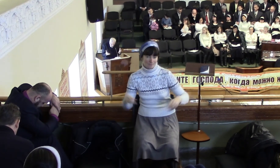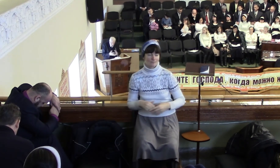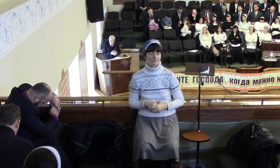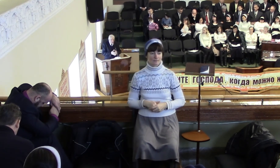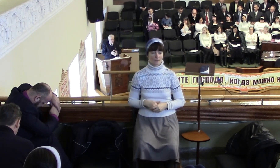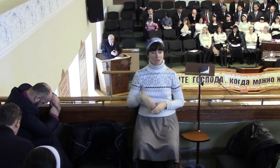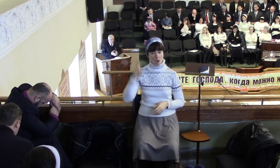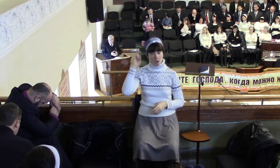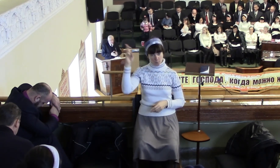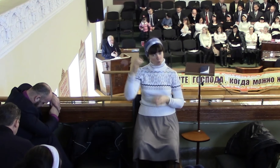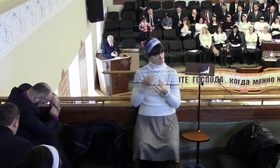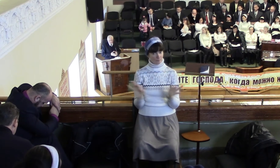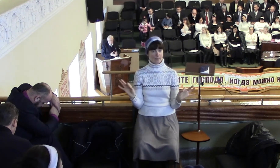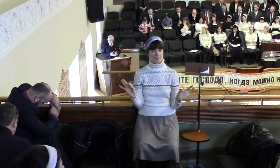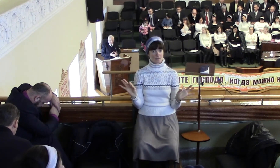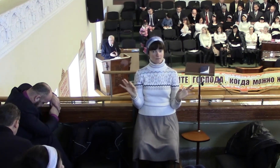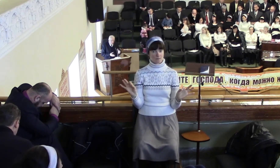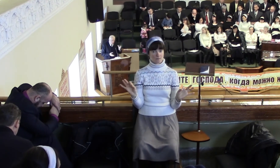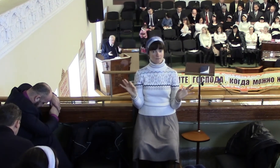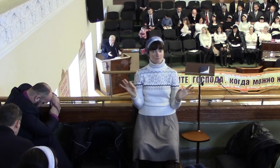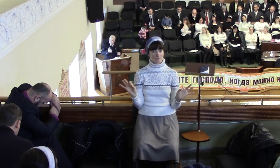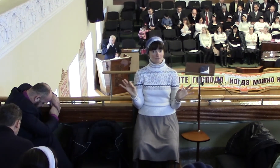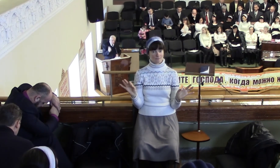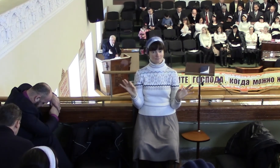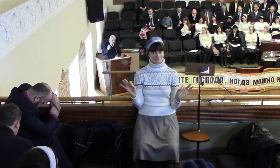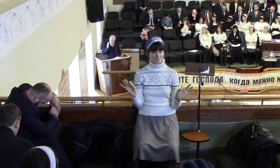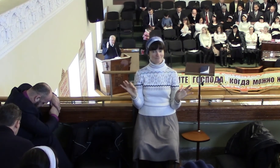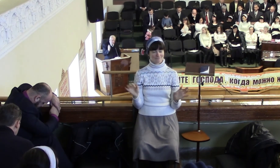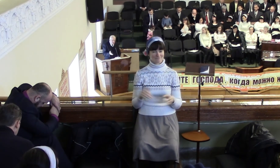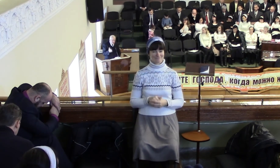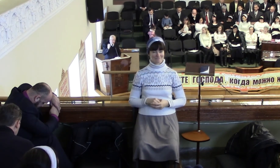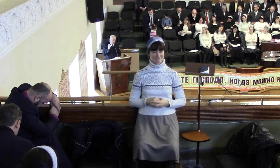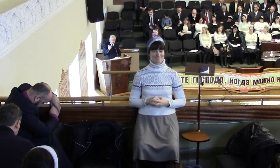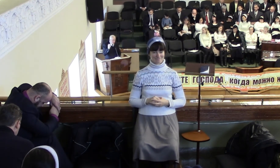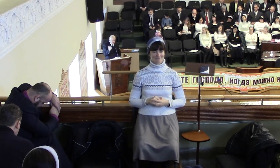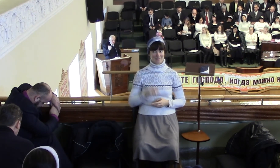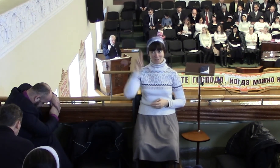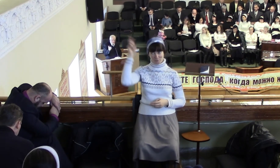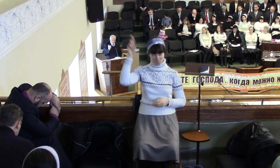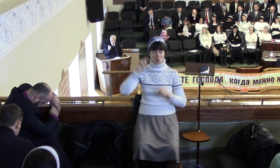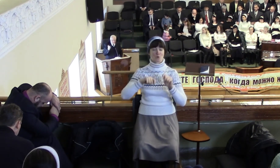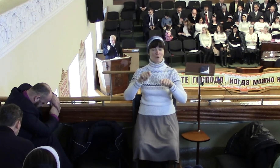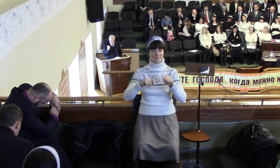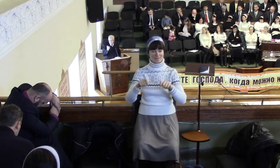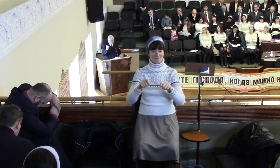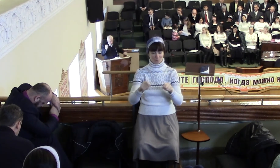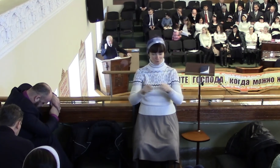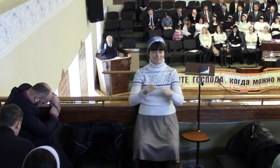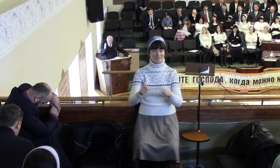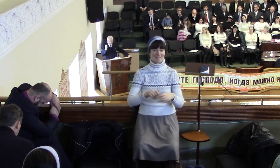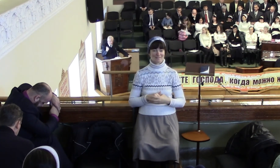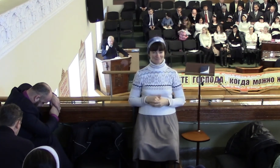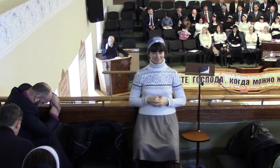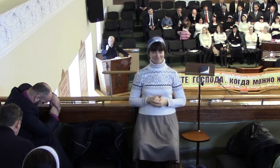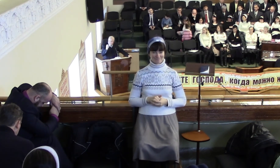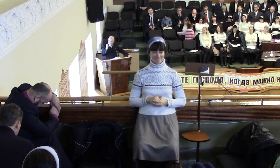Бог избавил. Знаете, есть такое серьезное предостережение, которое апостол Павел писал в послании